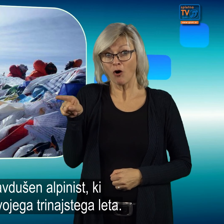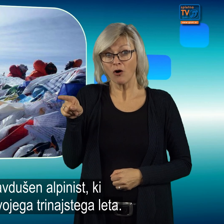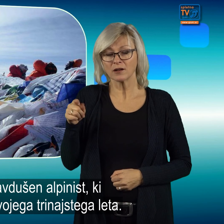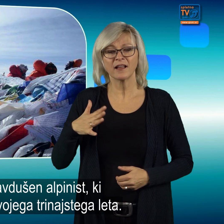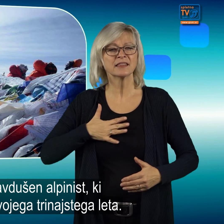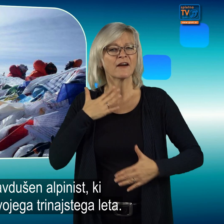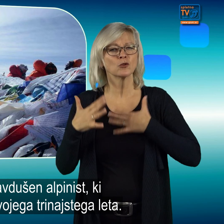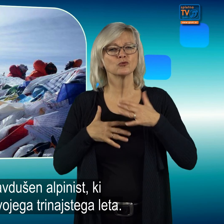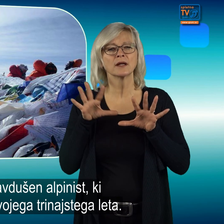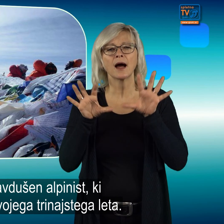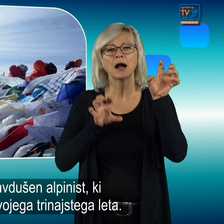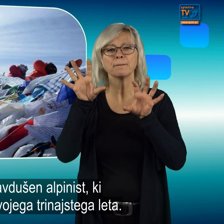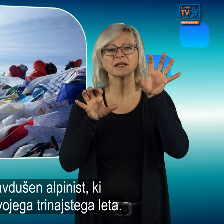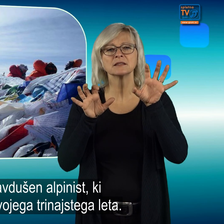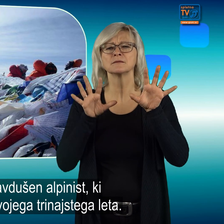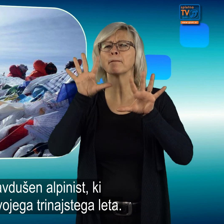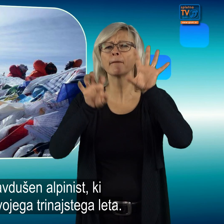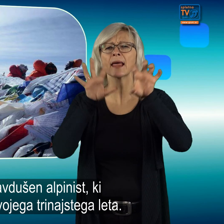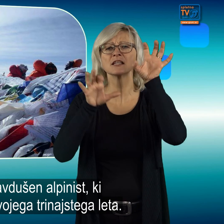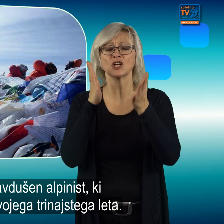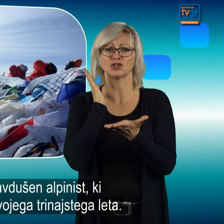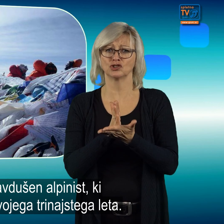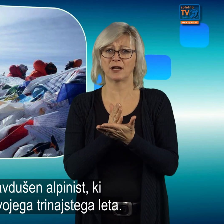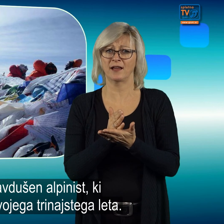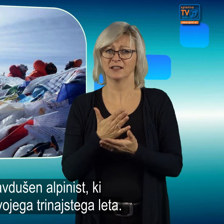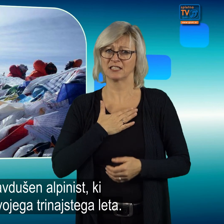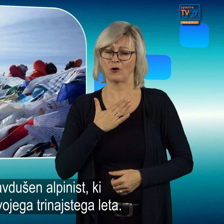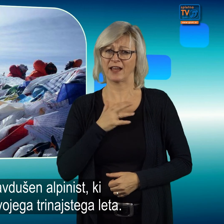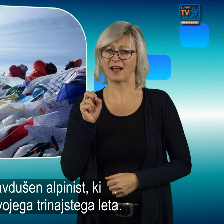Sicer je navdušen alpinist, ki pleza že od svojega 13. leta.